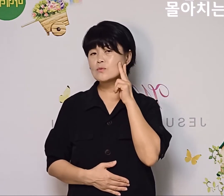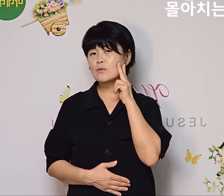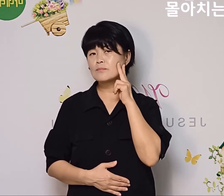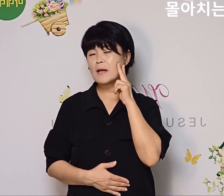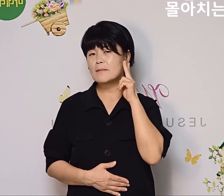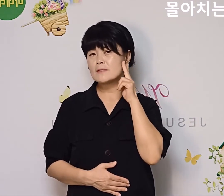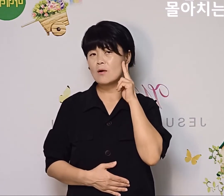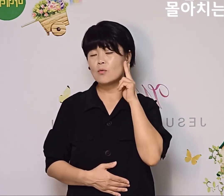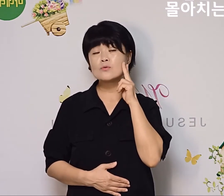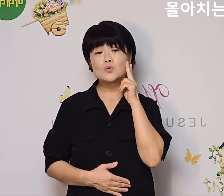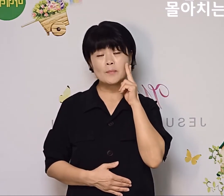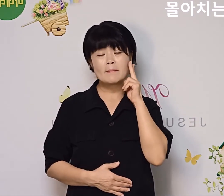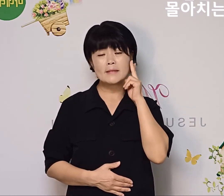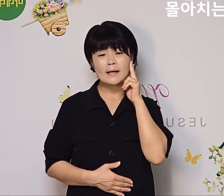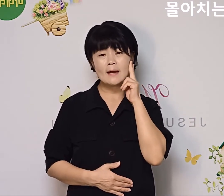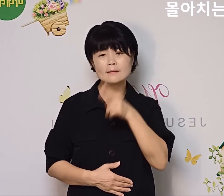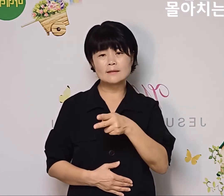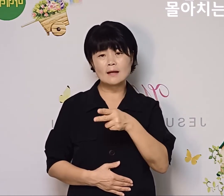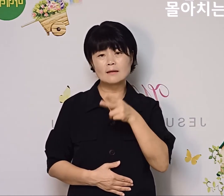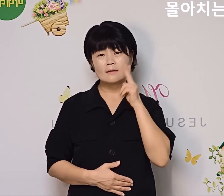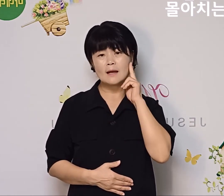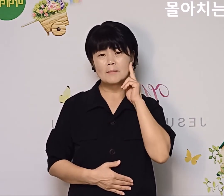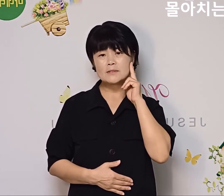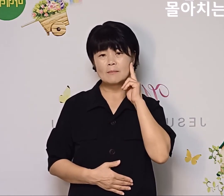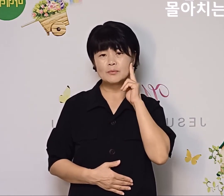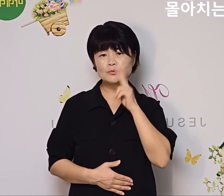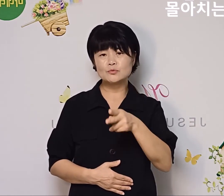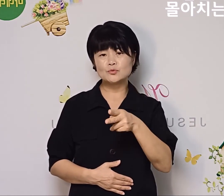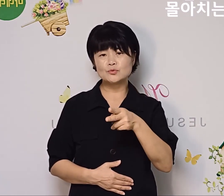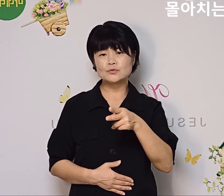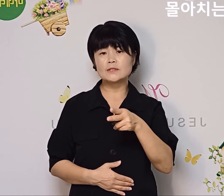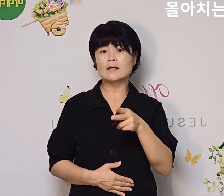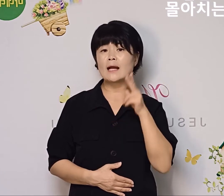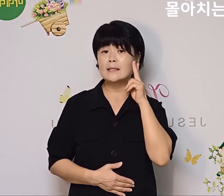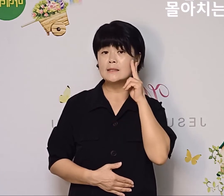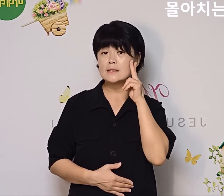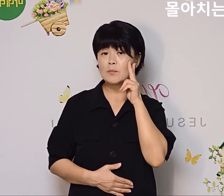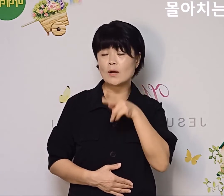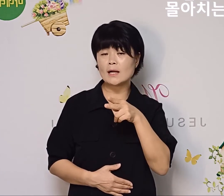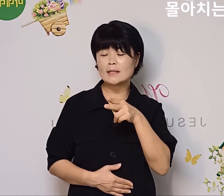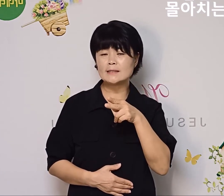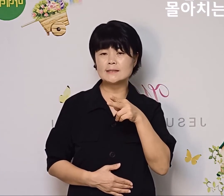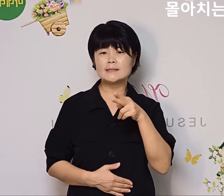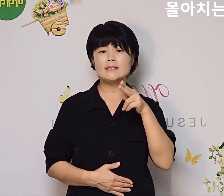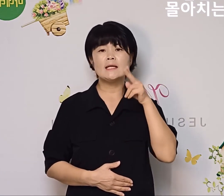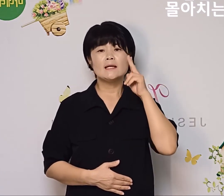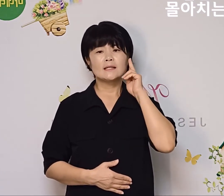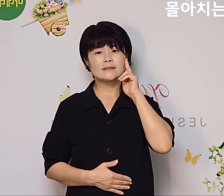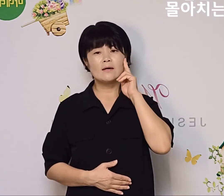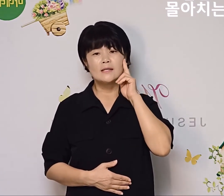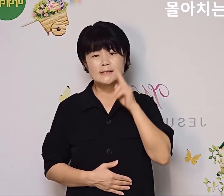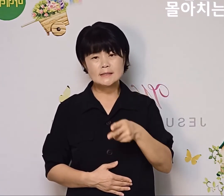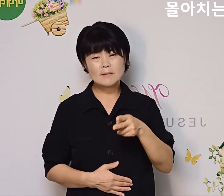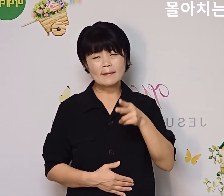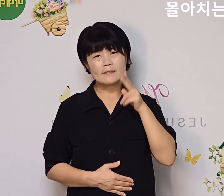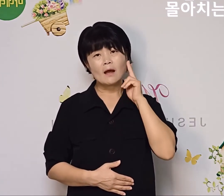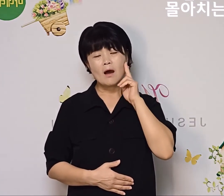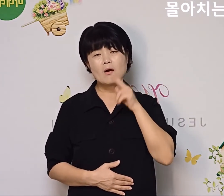오른쪽 뺨에다가 탁 앞에서 앞으로 축 깎이듯이 뭐가 깎이듯이. 그래서